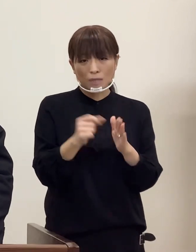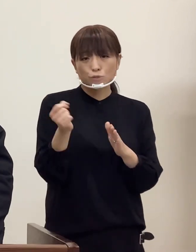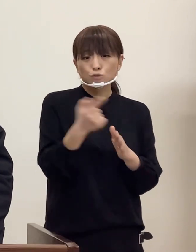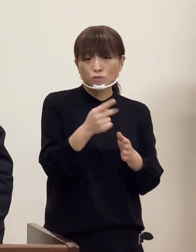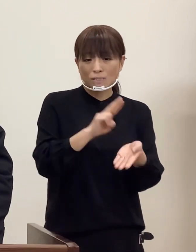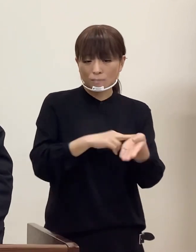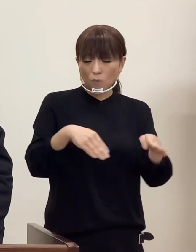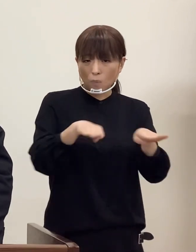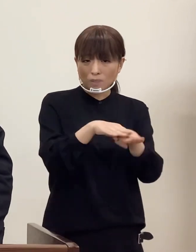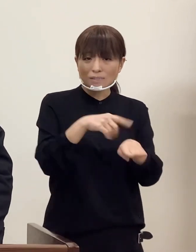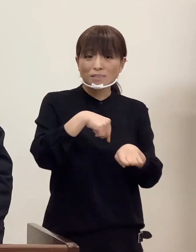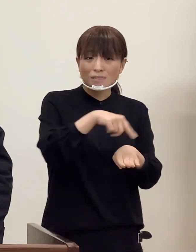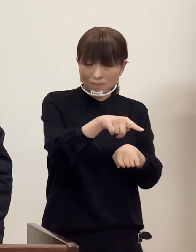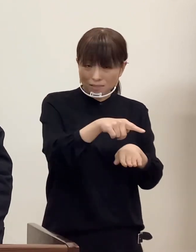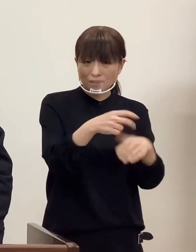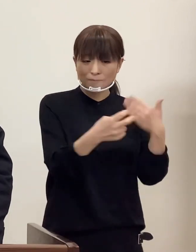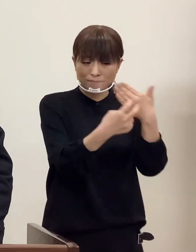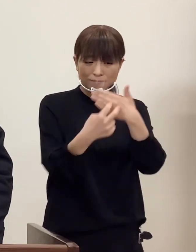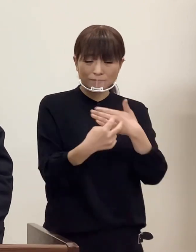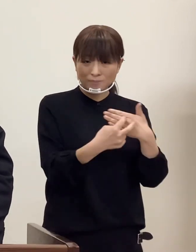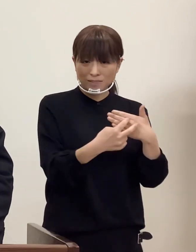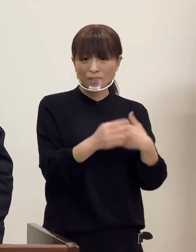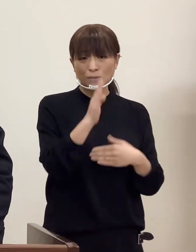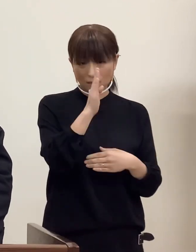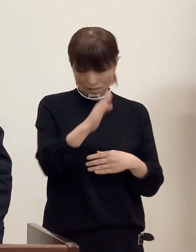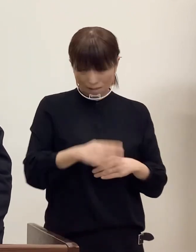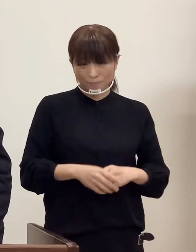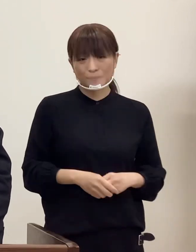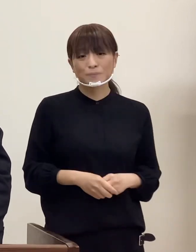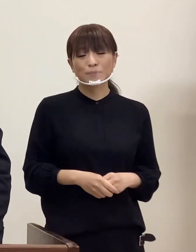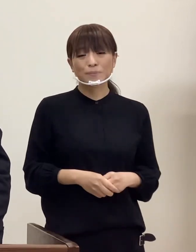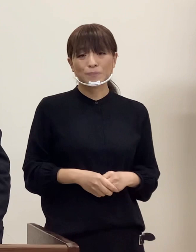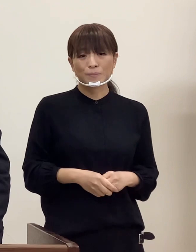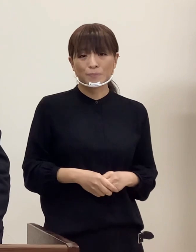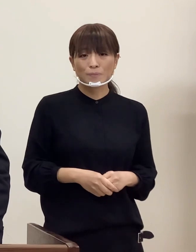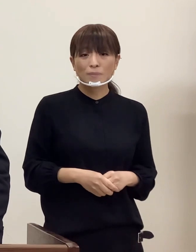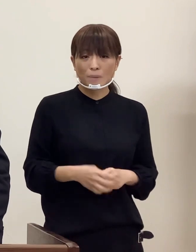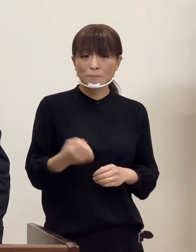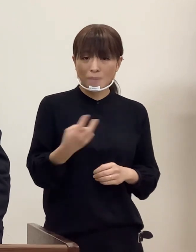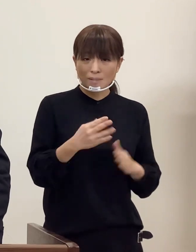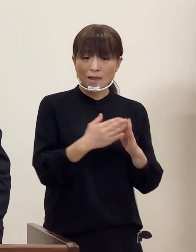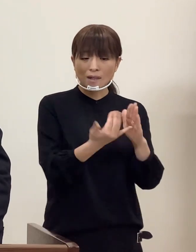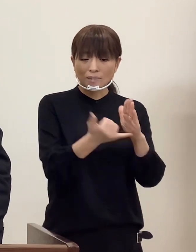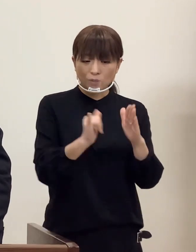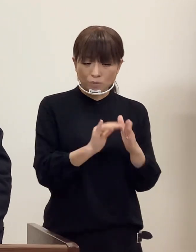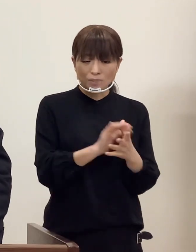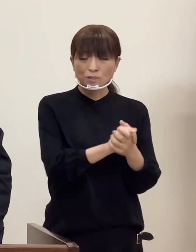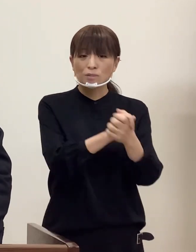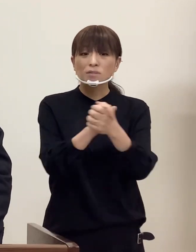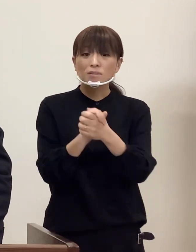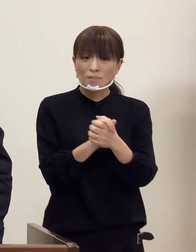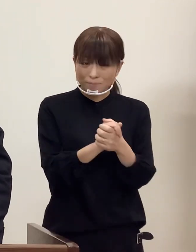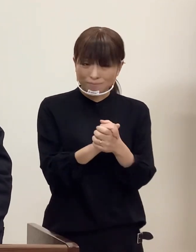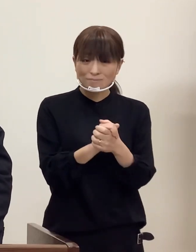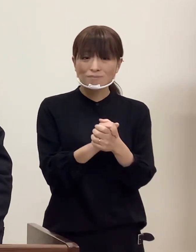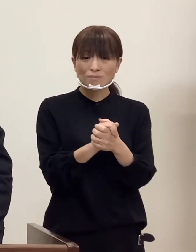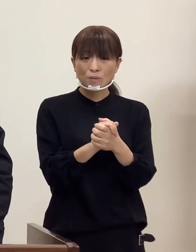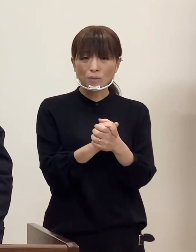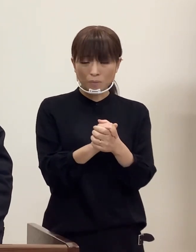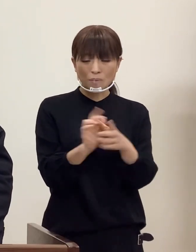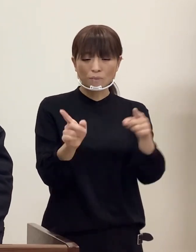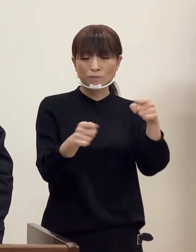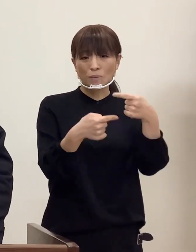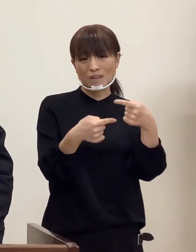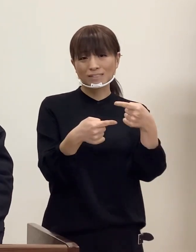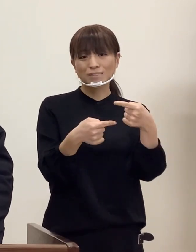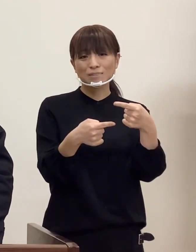機関を訪れ、診断を受けてください。そして、ご家族や友人や知人との年末